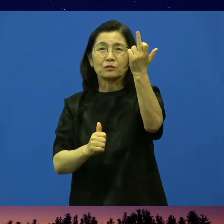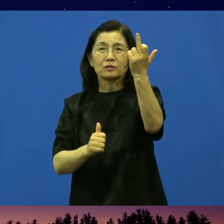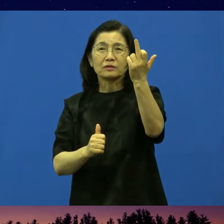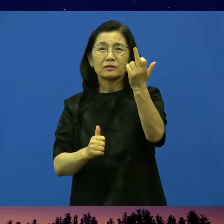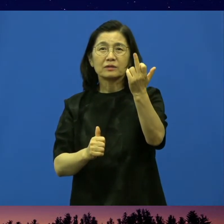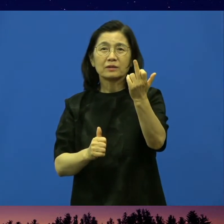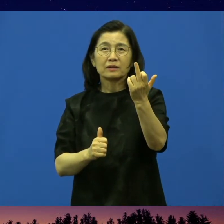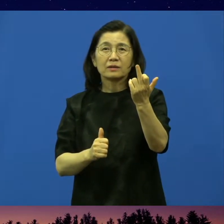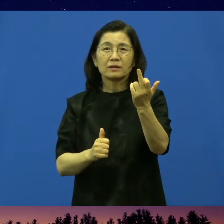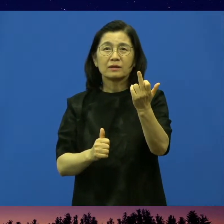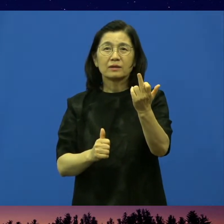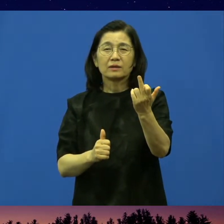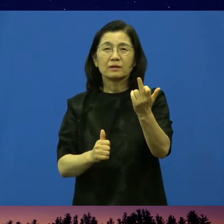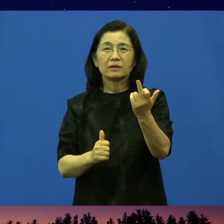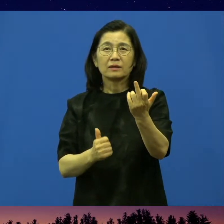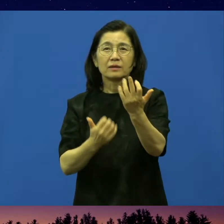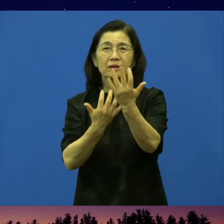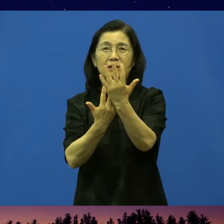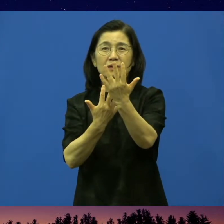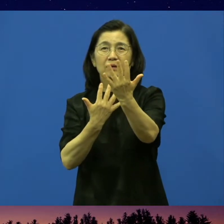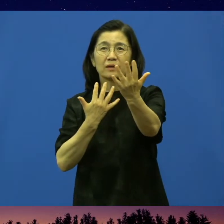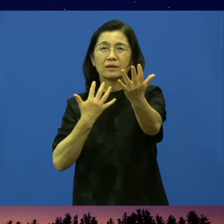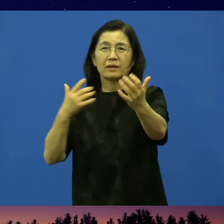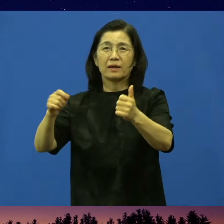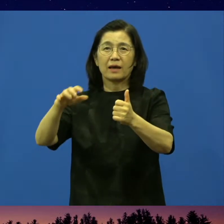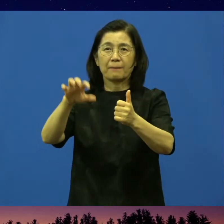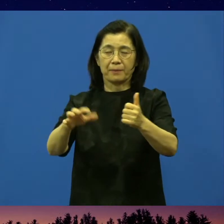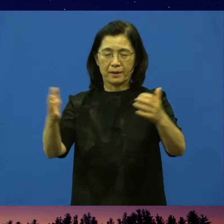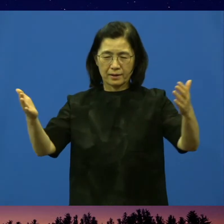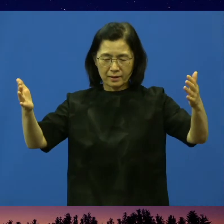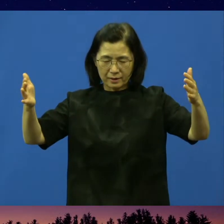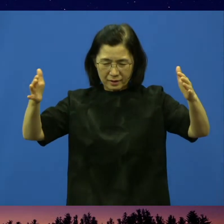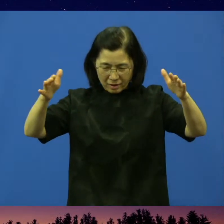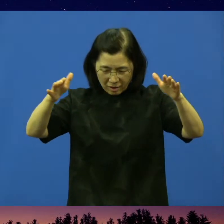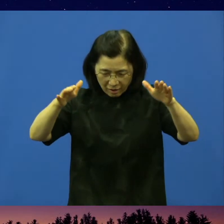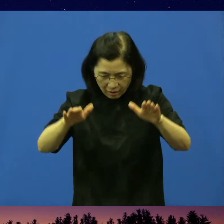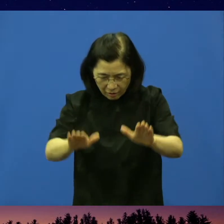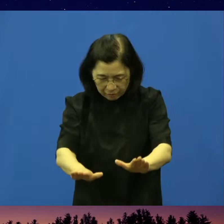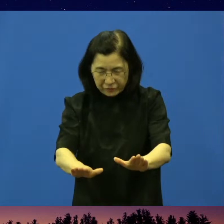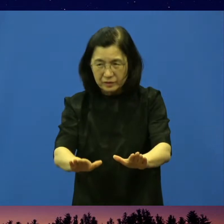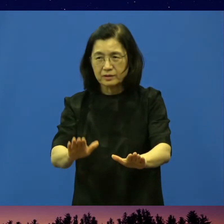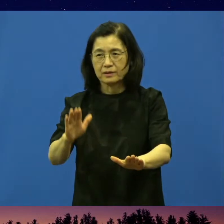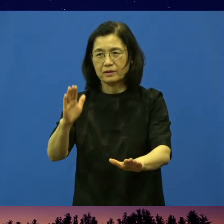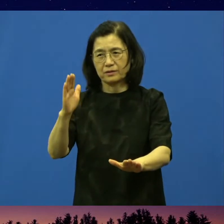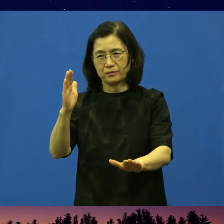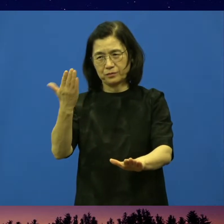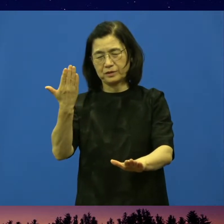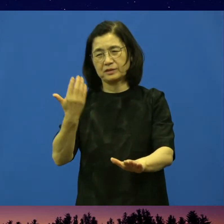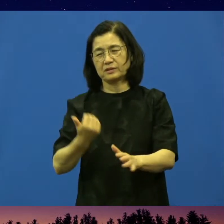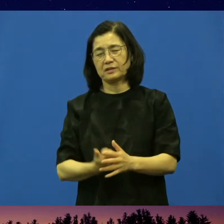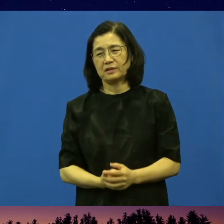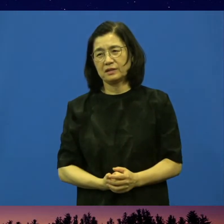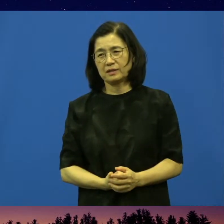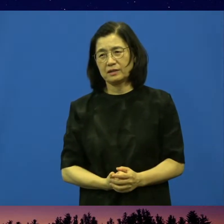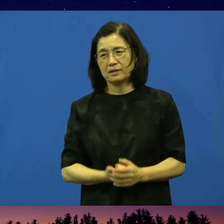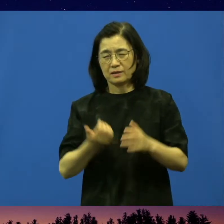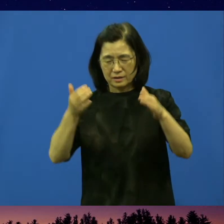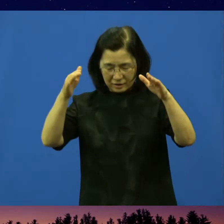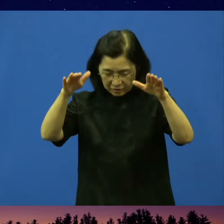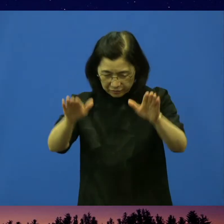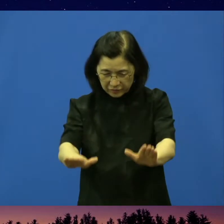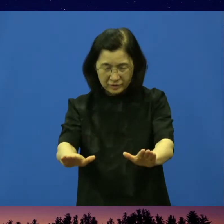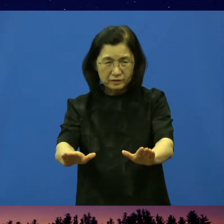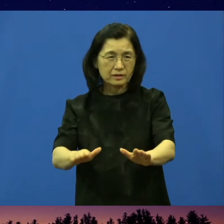그러니까 5절에 모세와 아론이 이스라엘 자손의 온 회중 앞에서 어떻게 해요? 엎드린지라.